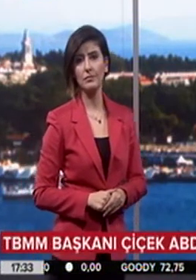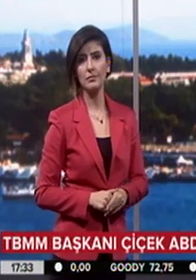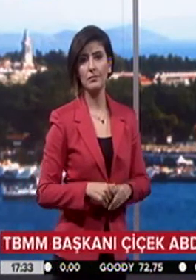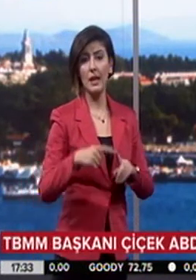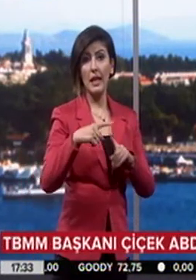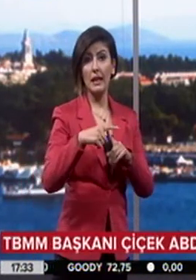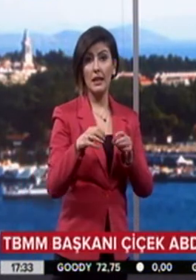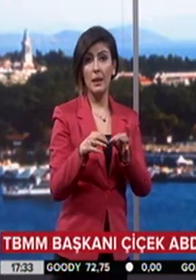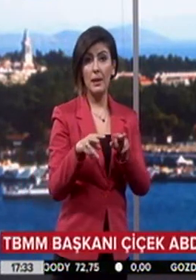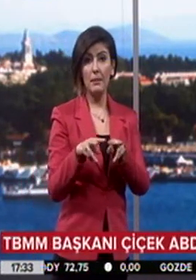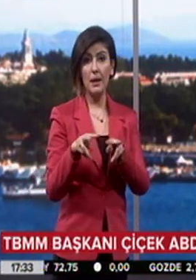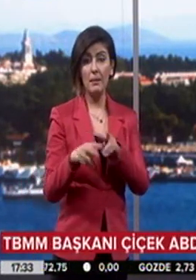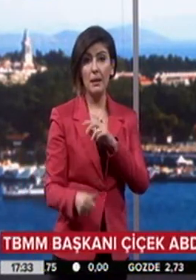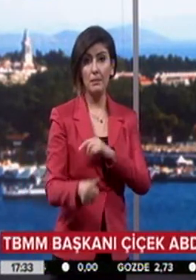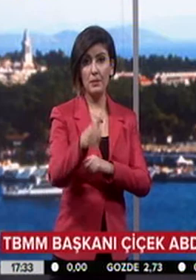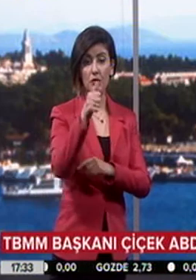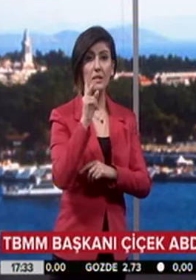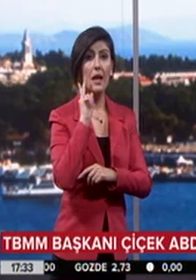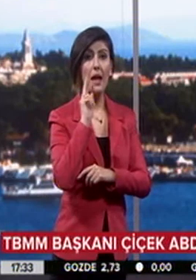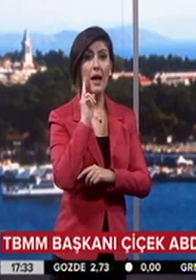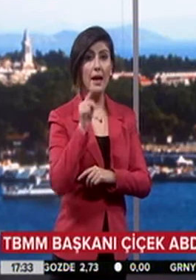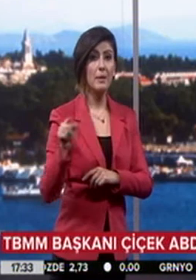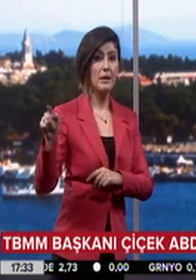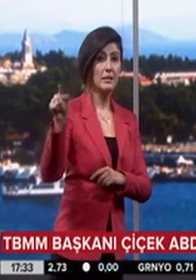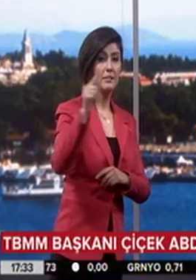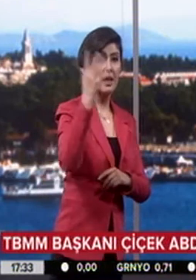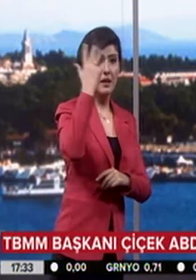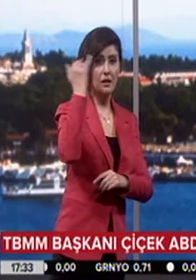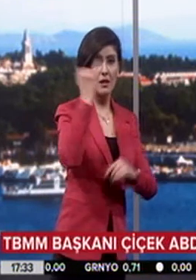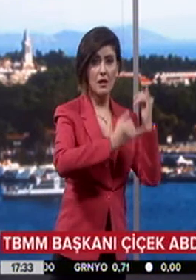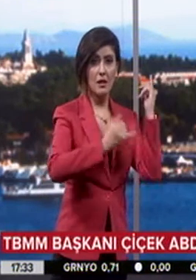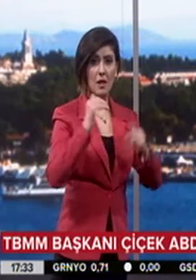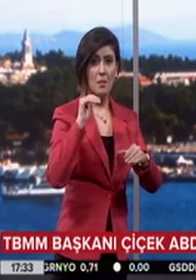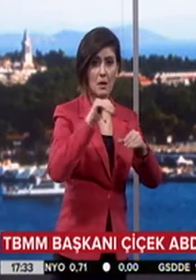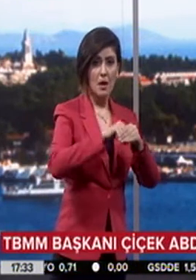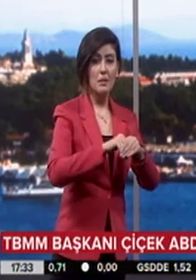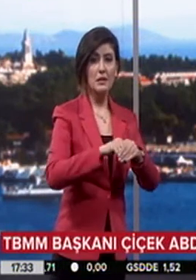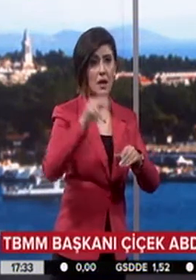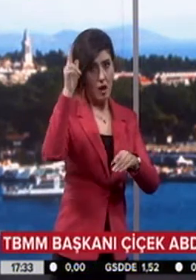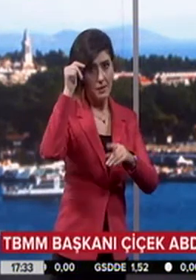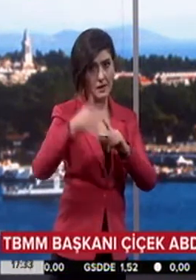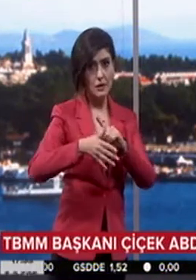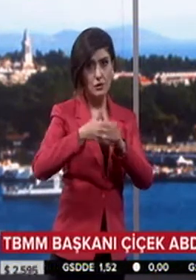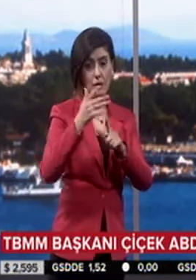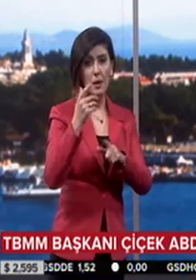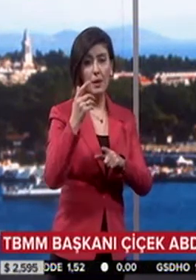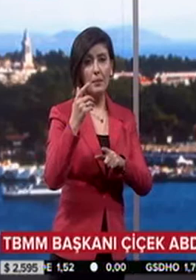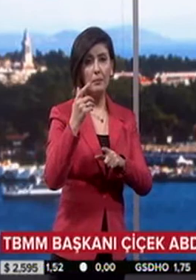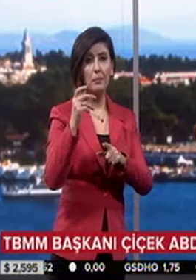Türkiye Büyük Millet Meclisi Başkanı Cemil Çiçek, Ermeni diasporasının karalama kampanyasına Amerikan yönetiminin prim vermemesi